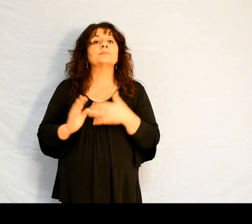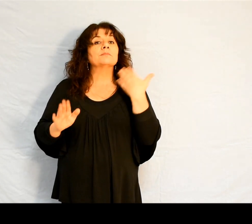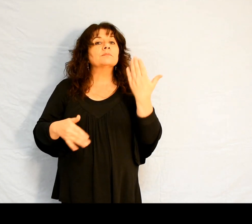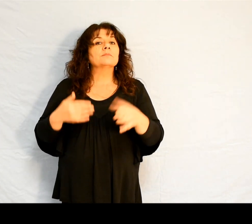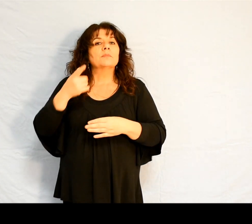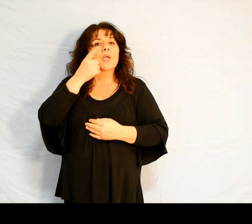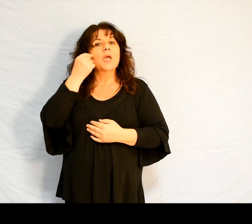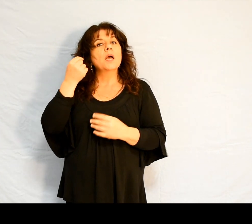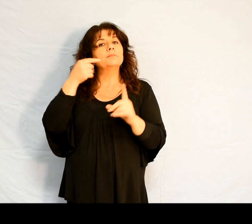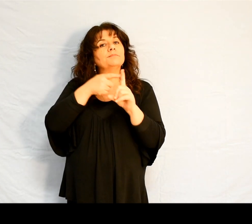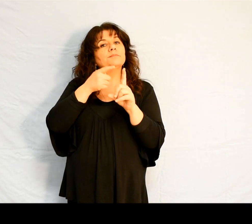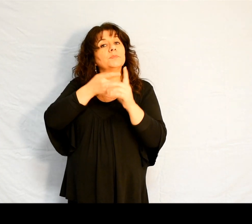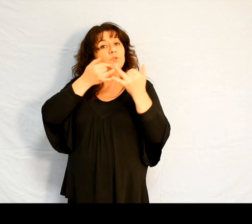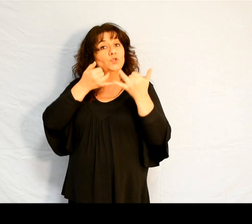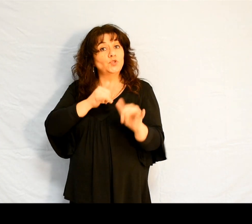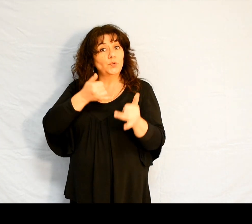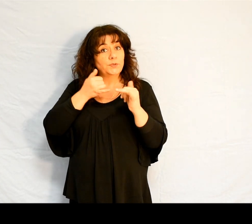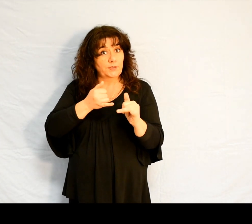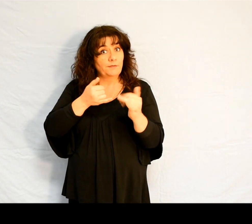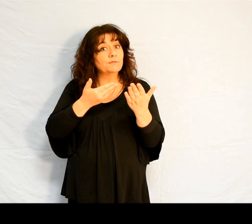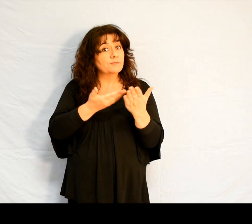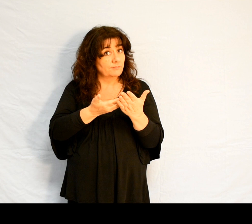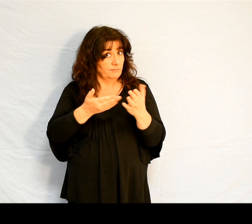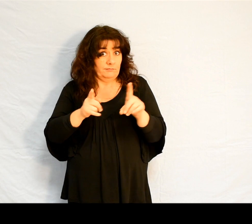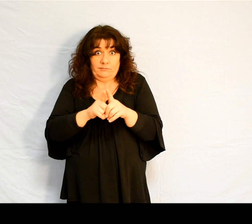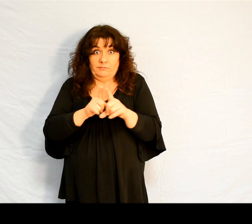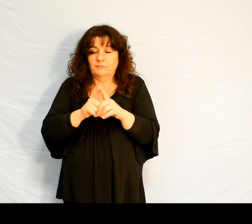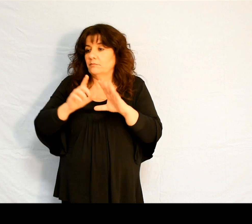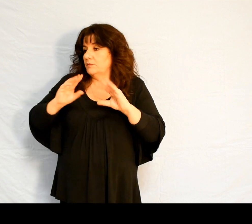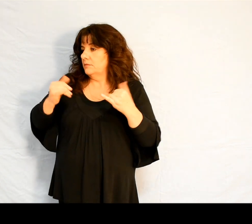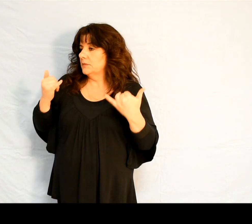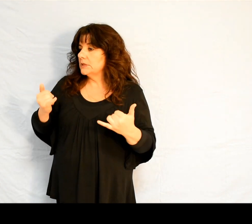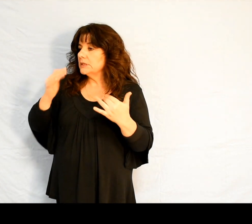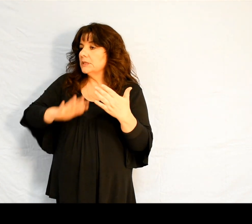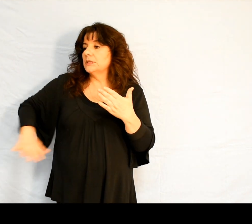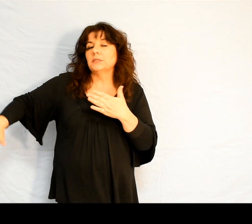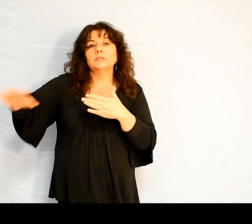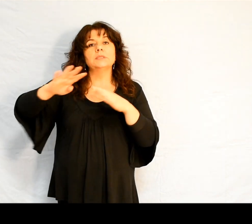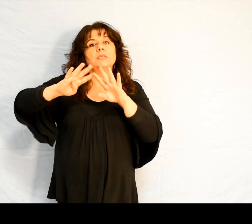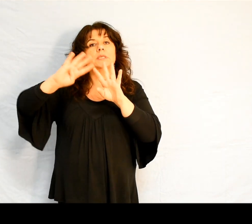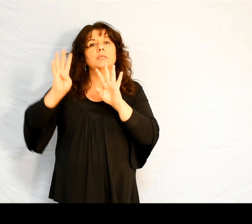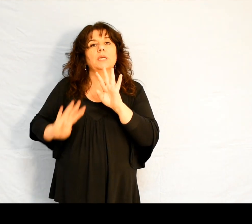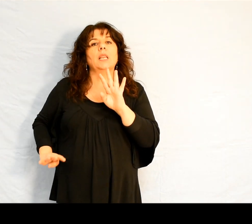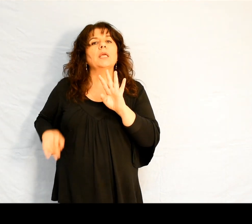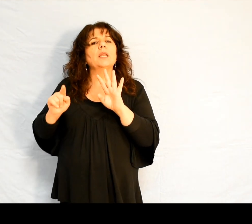Joseph, lui aussi, monta de Galilée, depuis la ville de Nazareth,